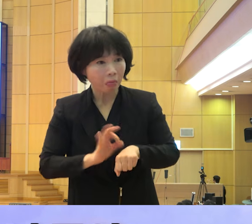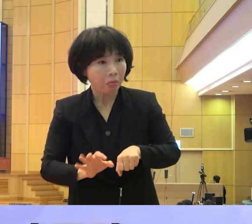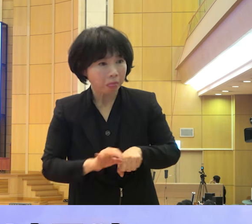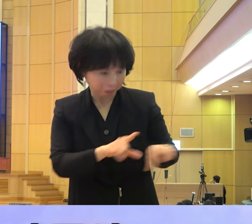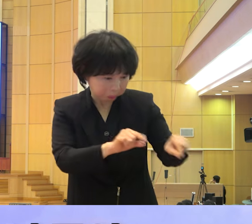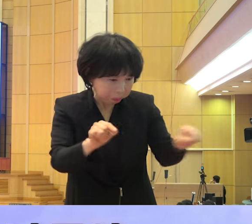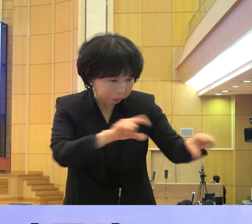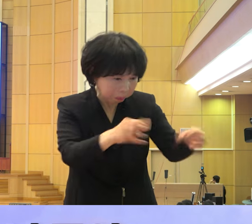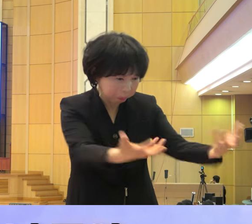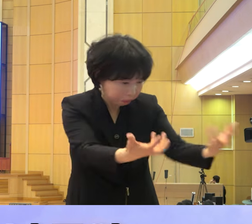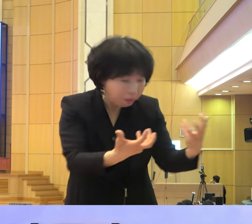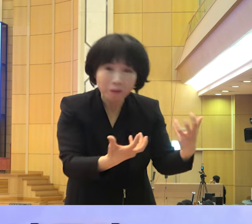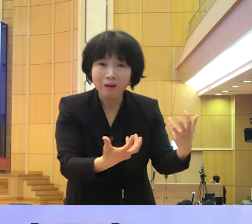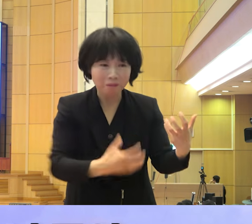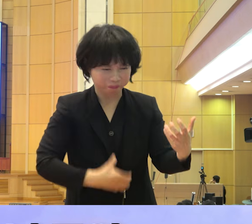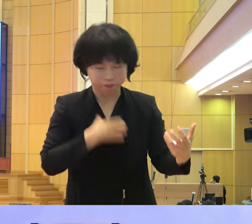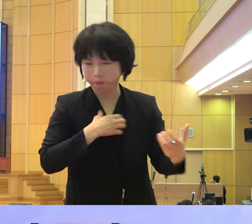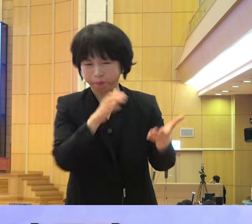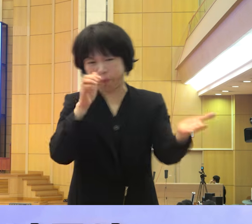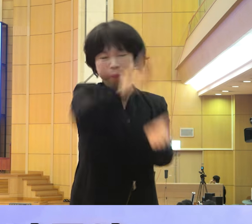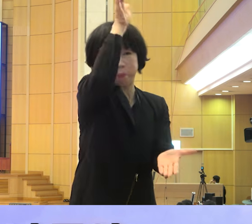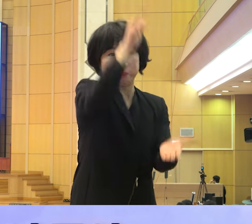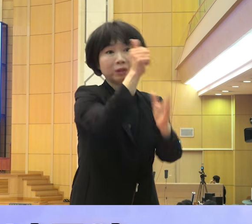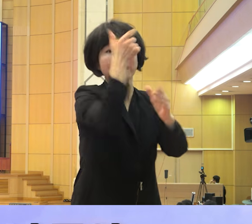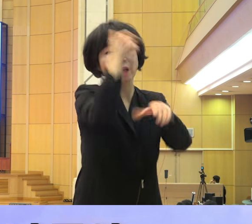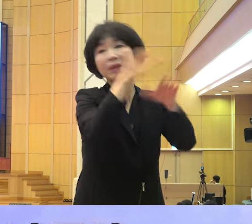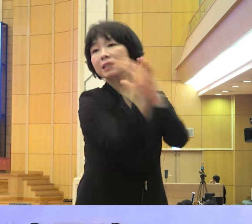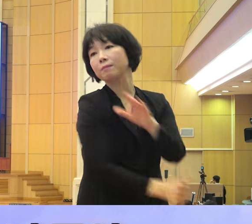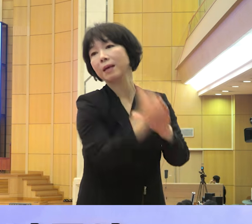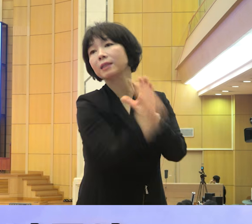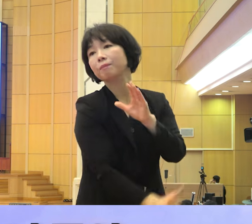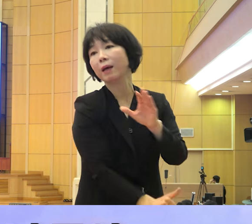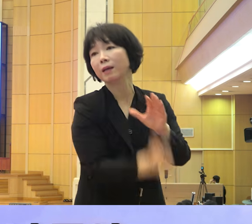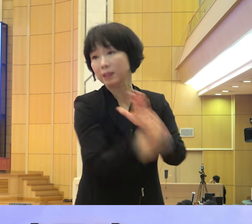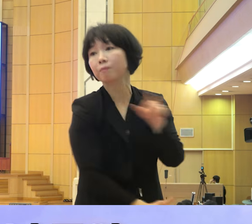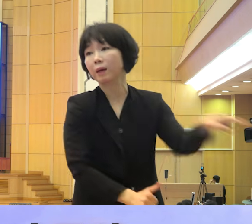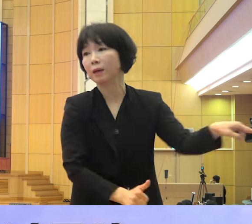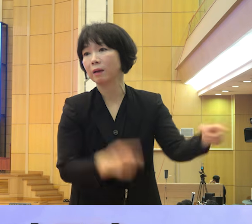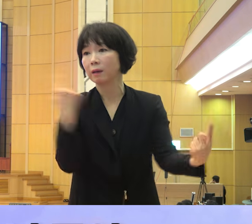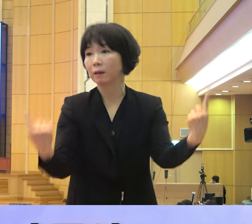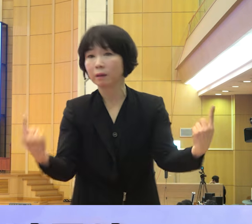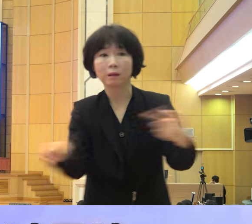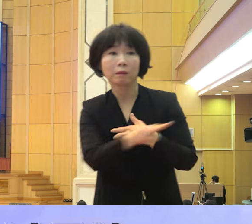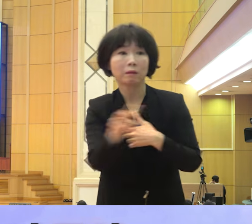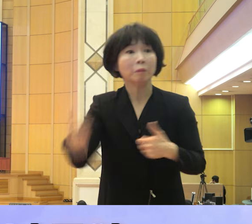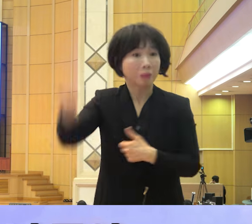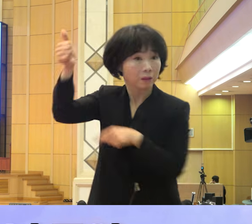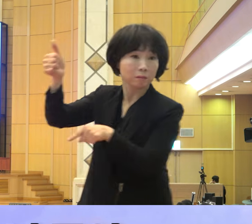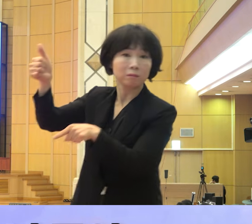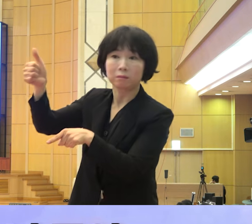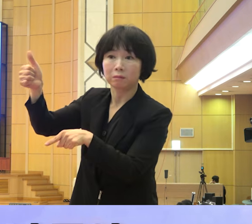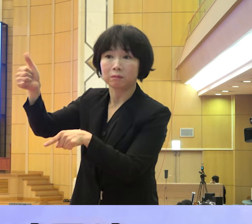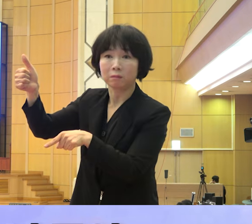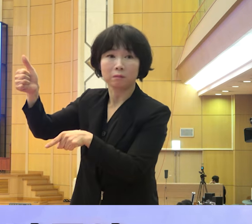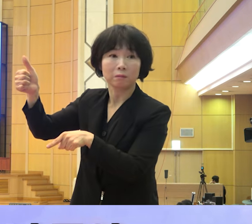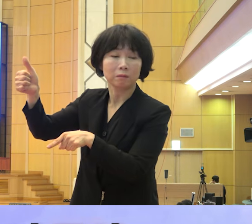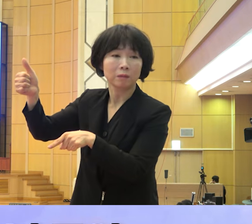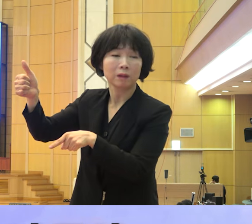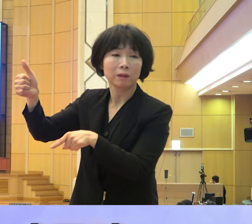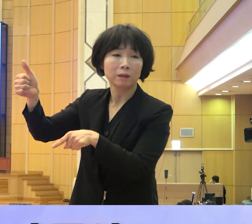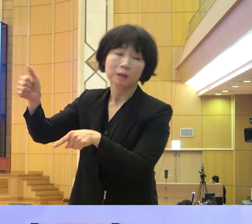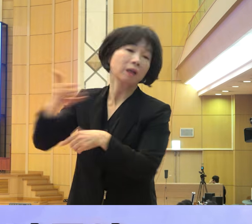진짜 예배를 어떻게 하나님께 드려야 되는지를 하나님 말씀을 통해 잘 배워서 길을 알고